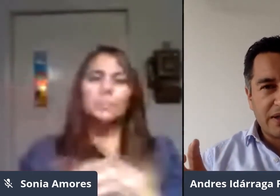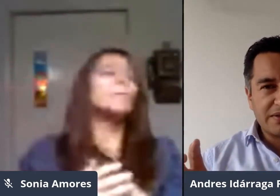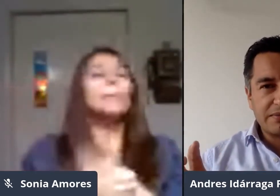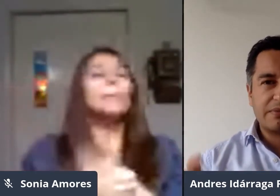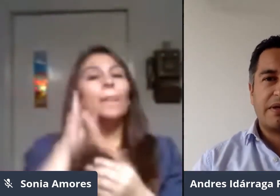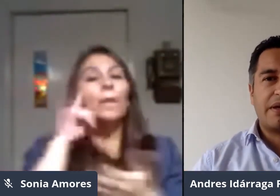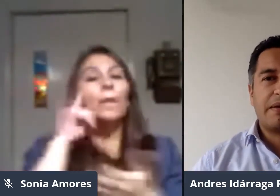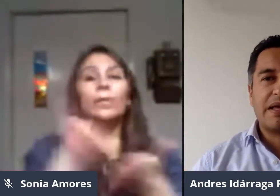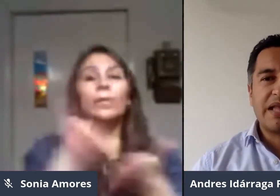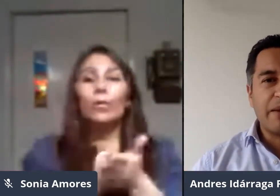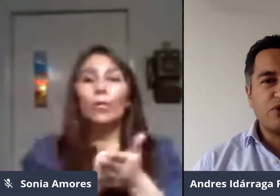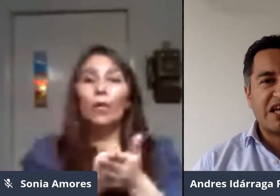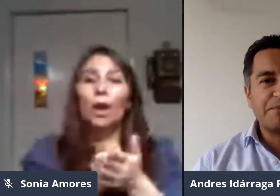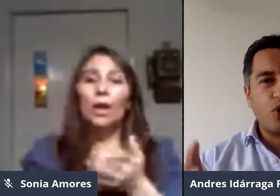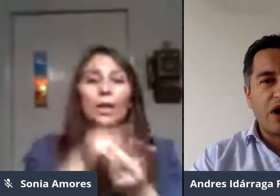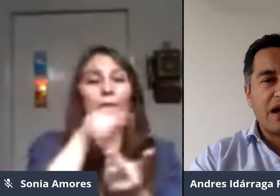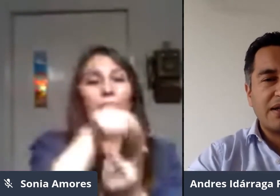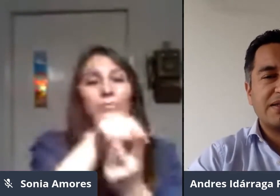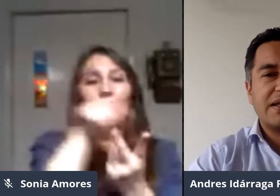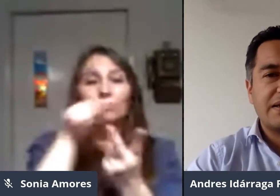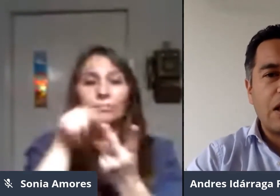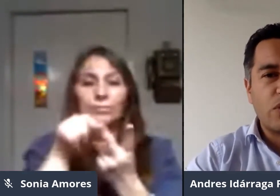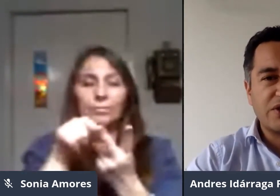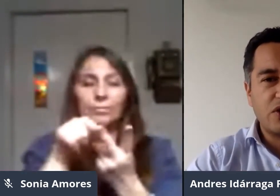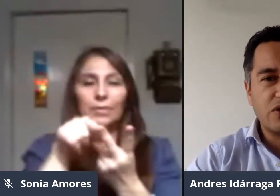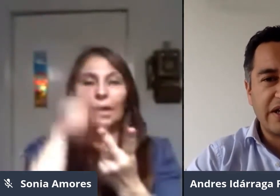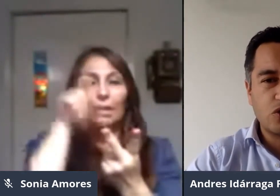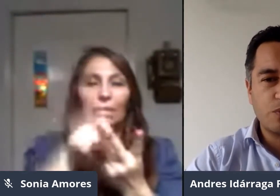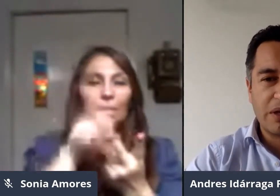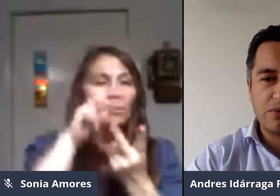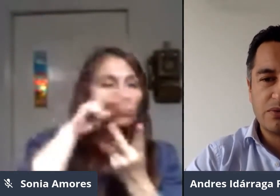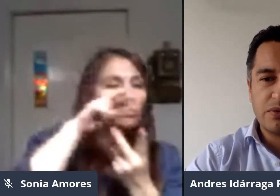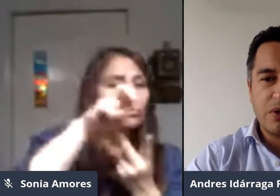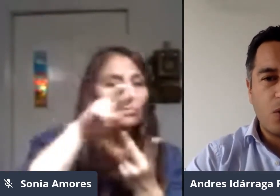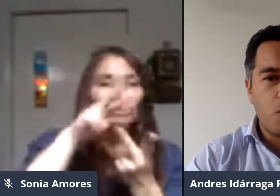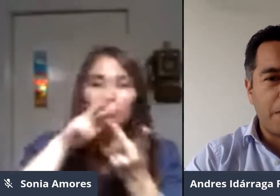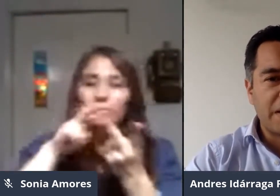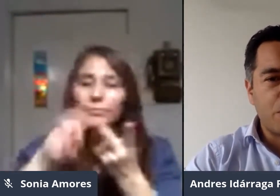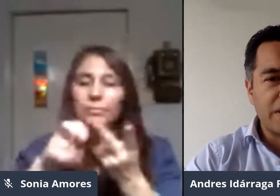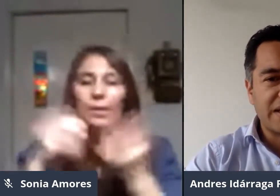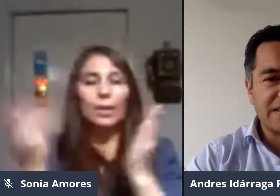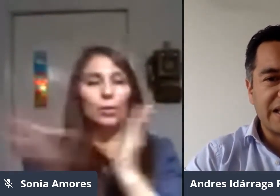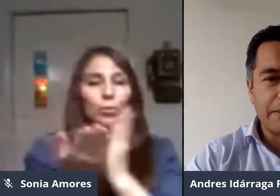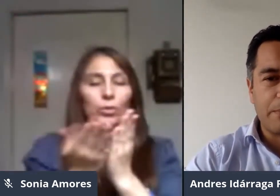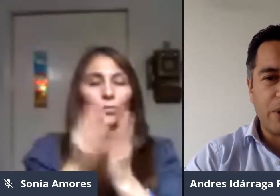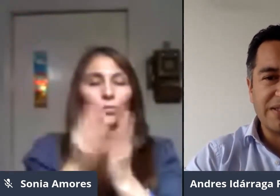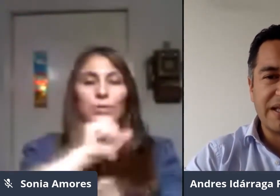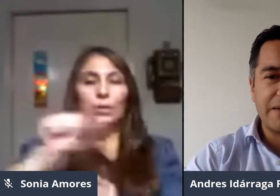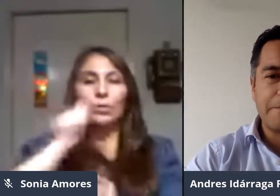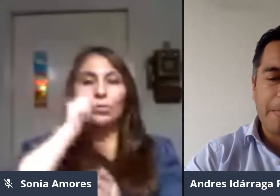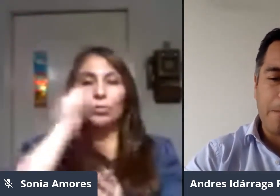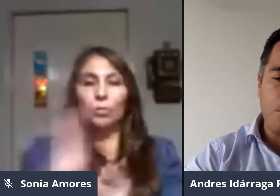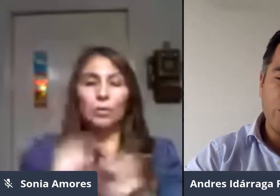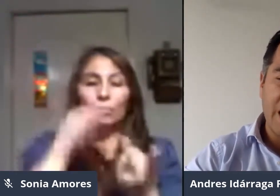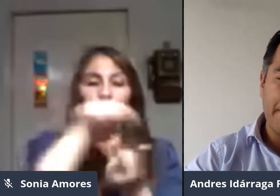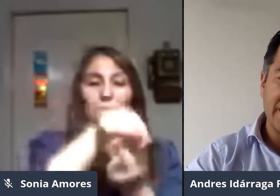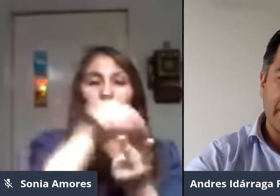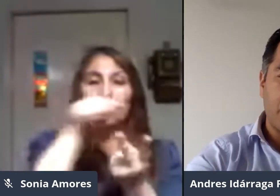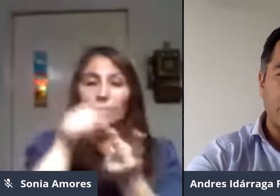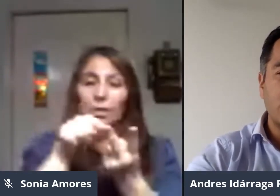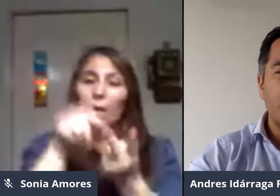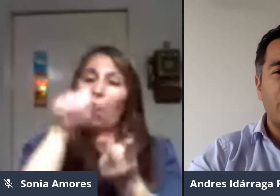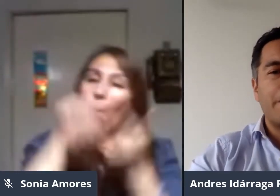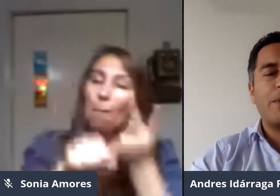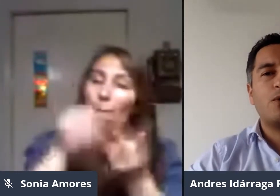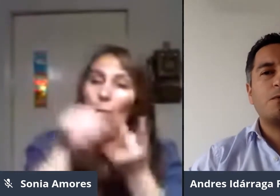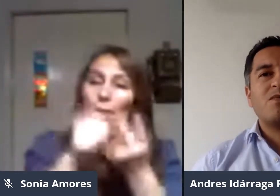de puertas que tenemos que explorar desde la educación de los derechos humanos, un par de puertas que pueden ser muy amplias